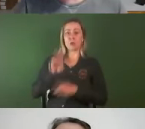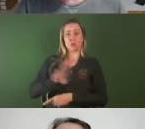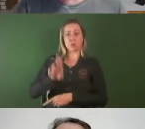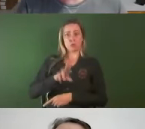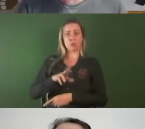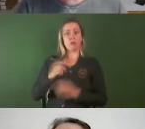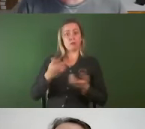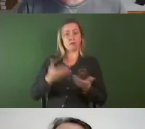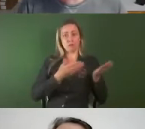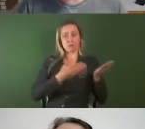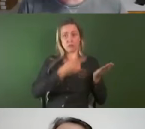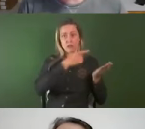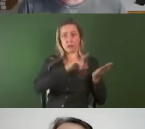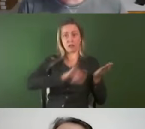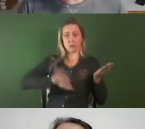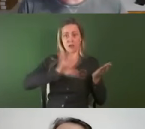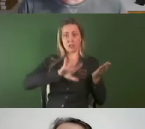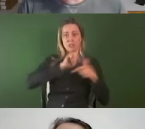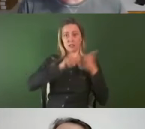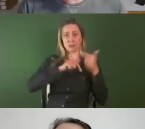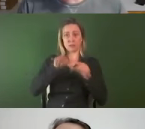para fazer um trabalho também,